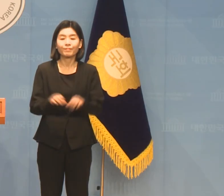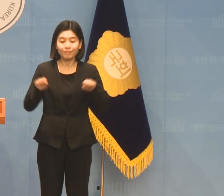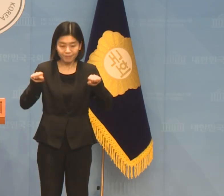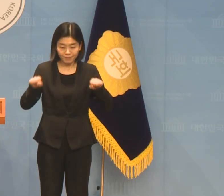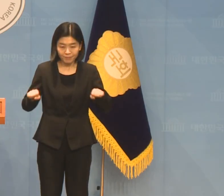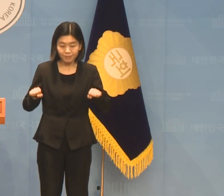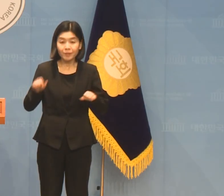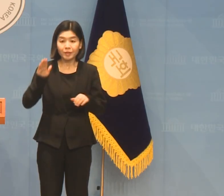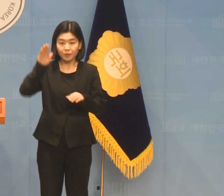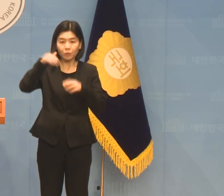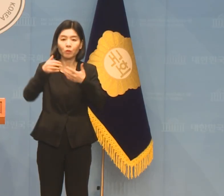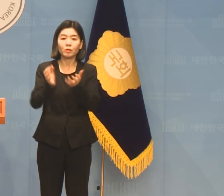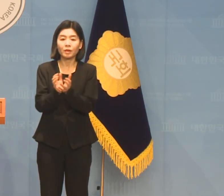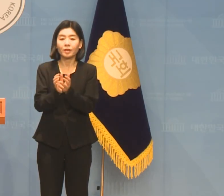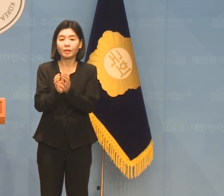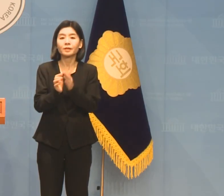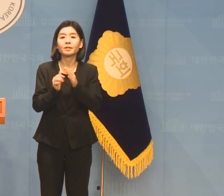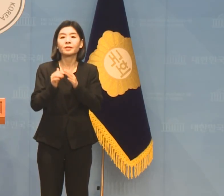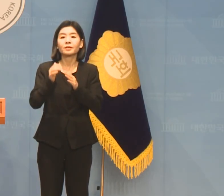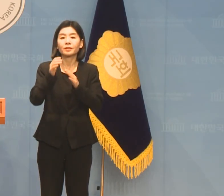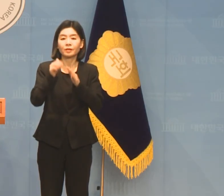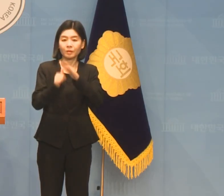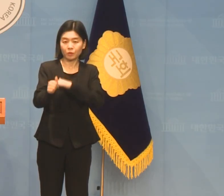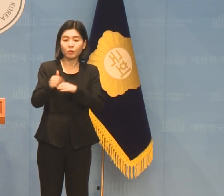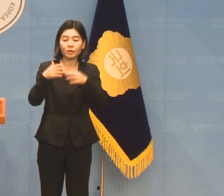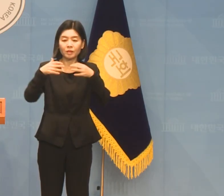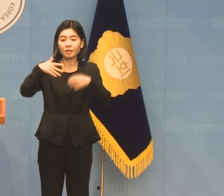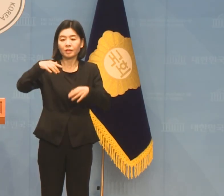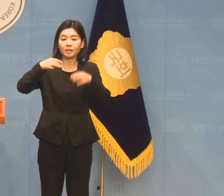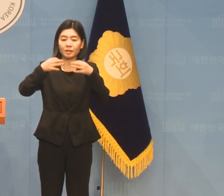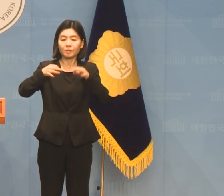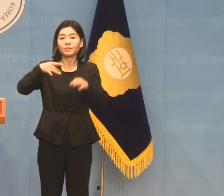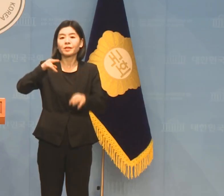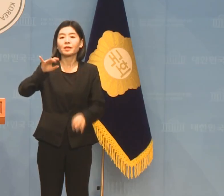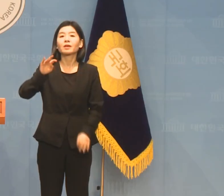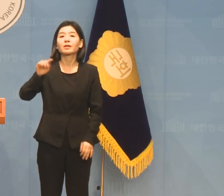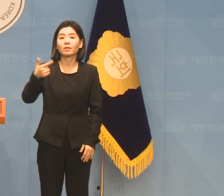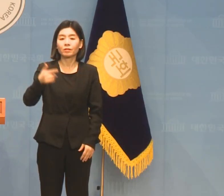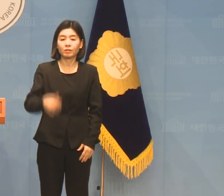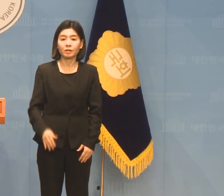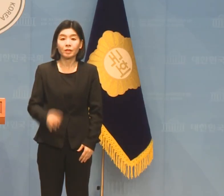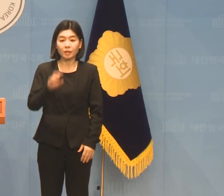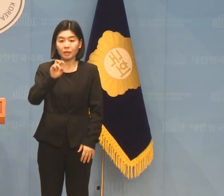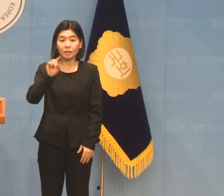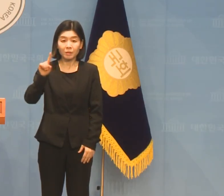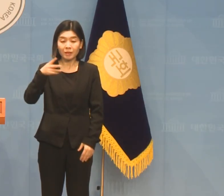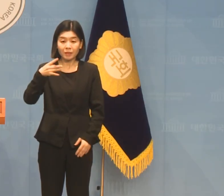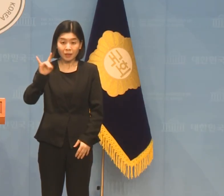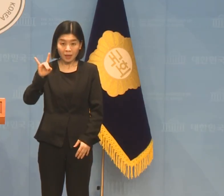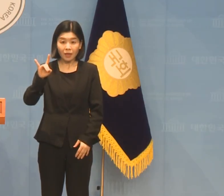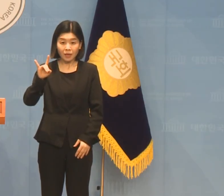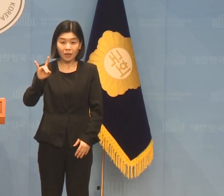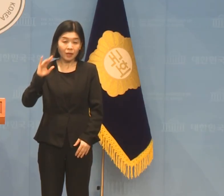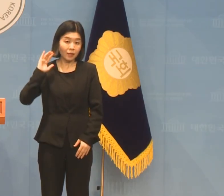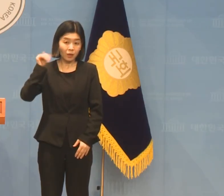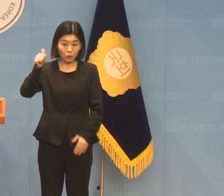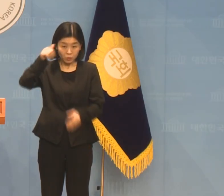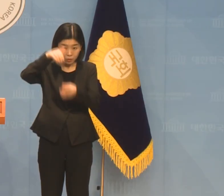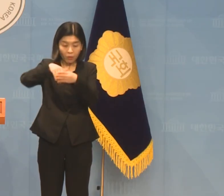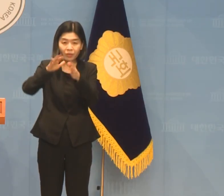안녕하십니까. 진보당 상임대표 김재현입니다. 오늘은 21대 대통령 선거 진보당 후보로 이 자리에